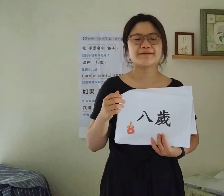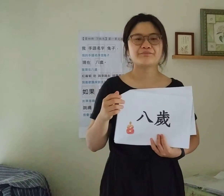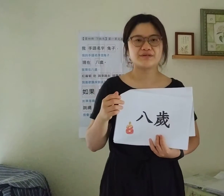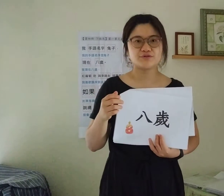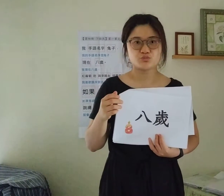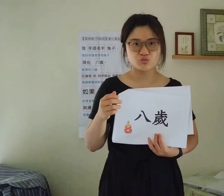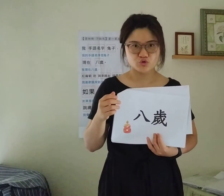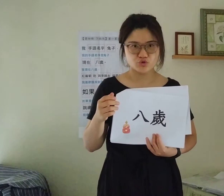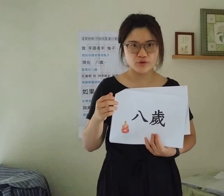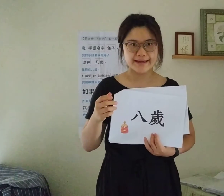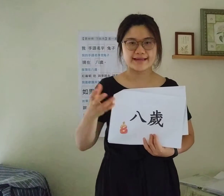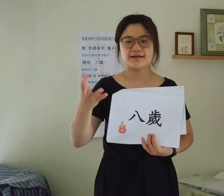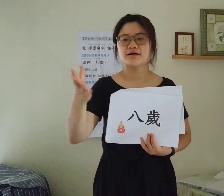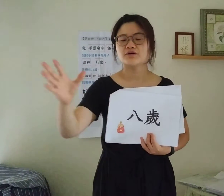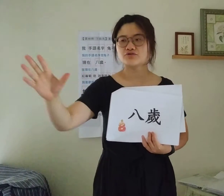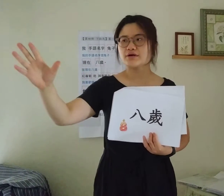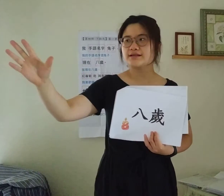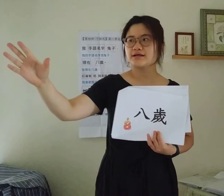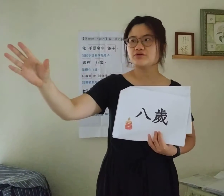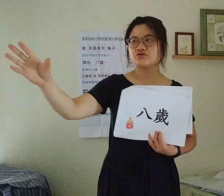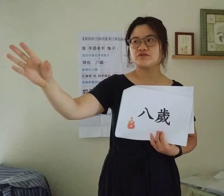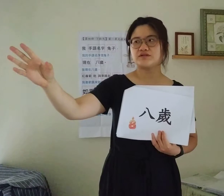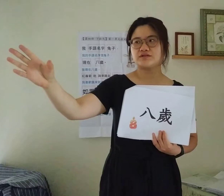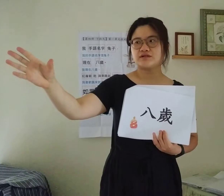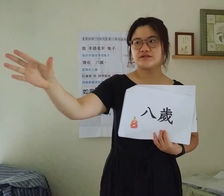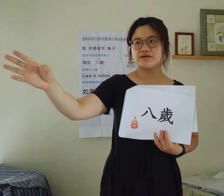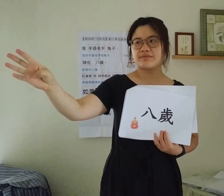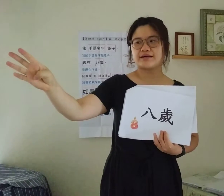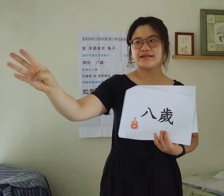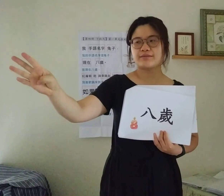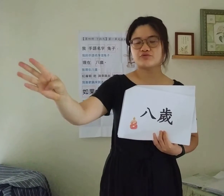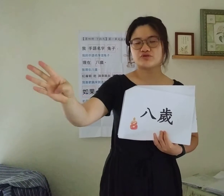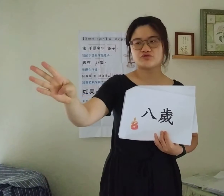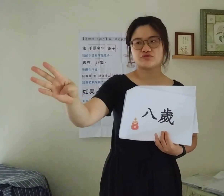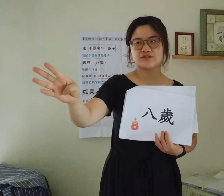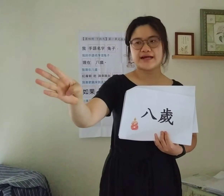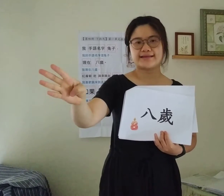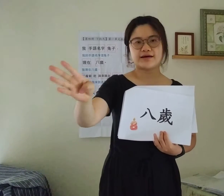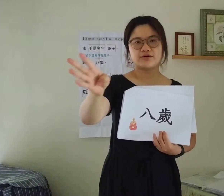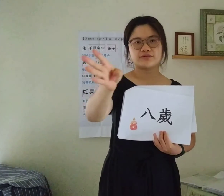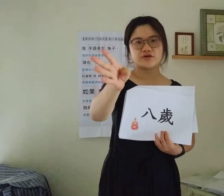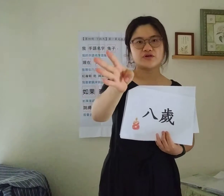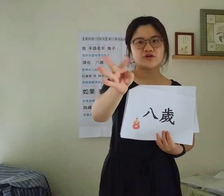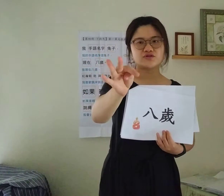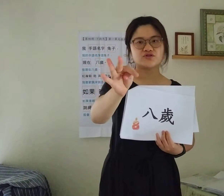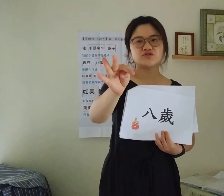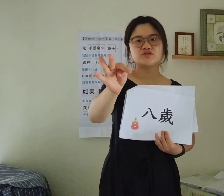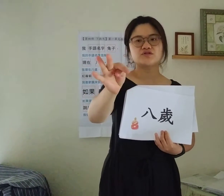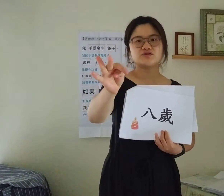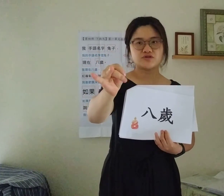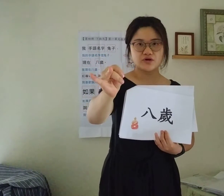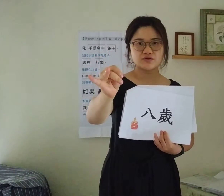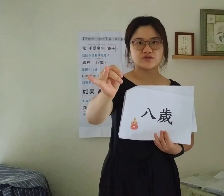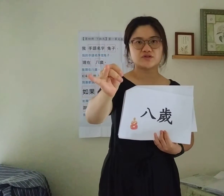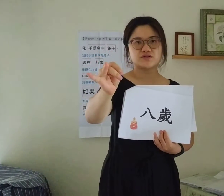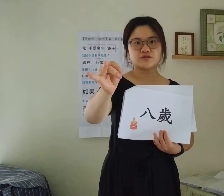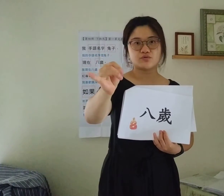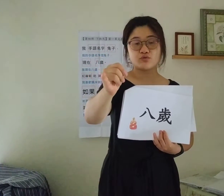比岁。岁呢，就是先把大拇指缩起来，然后呢，食指、中指、无名